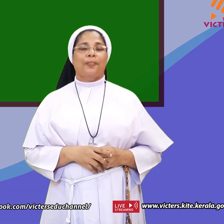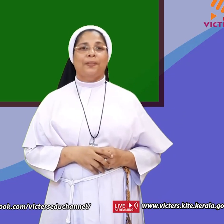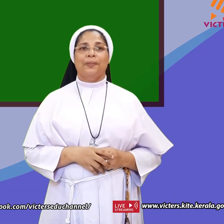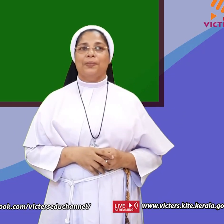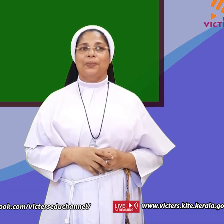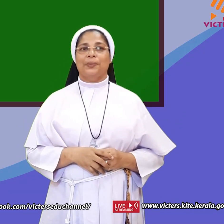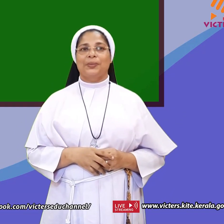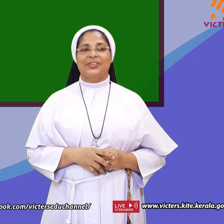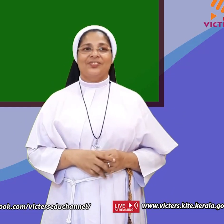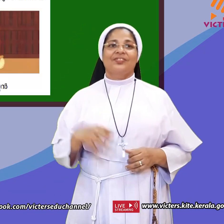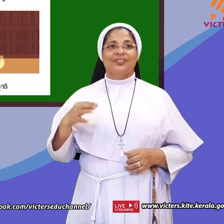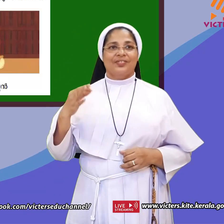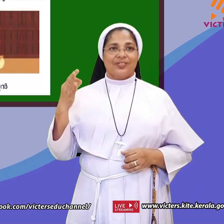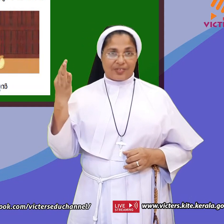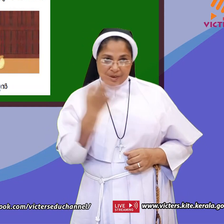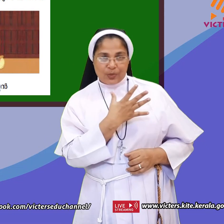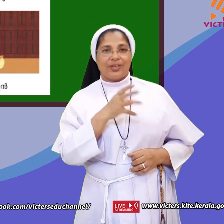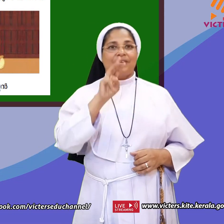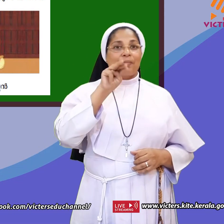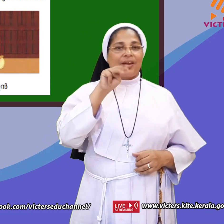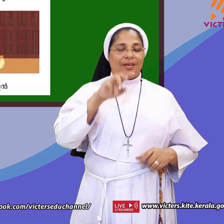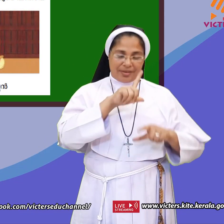ആധുനിക മലയാള ഭാഷയുടെ പിതാവായ